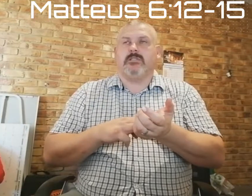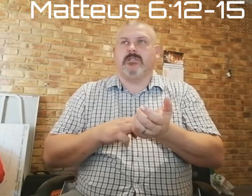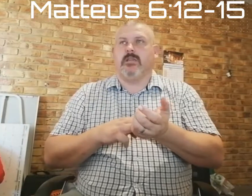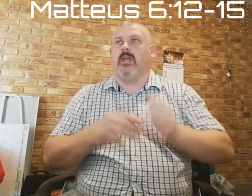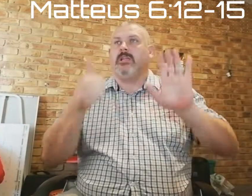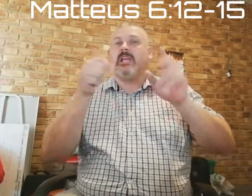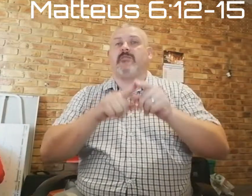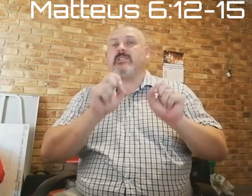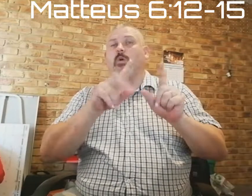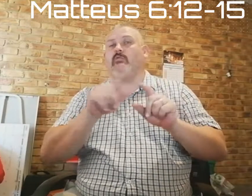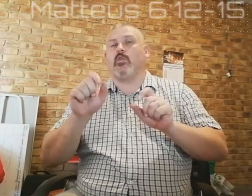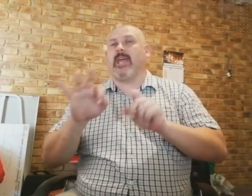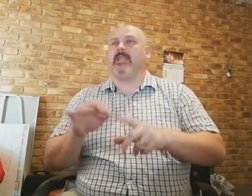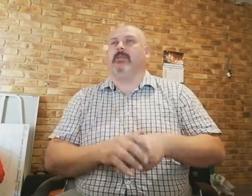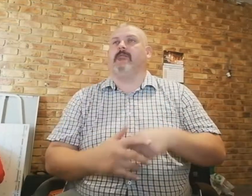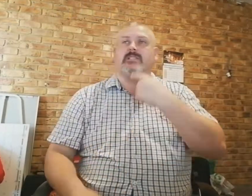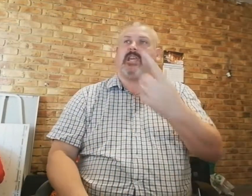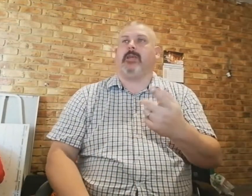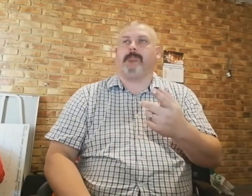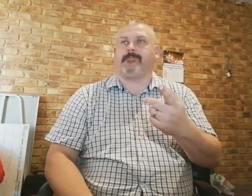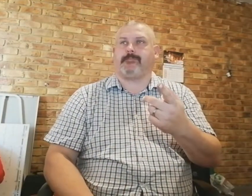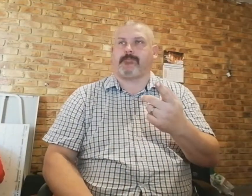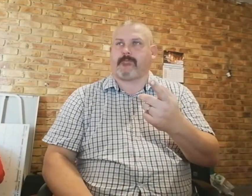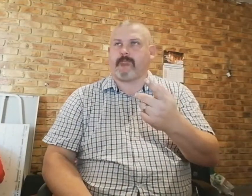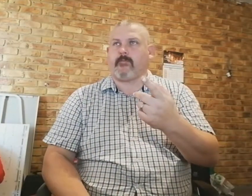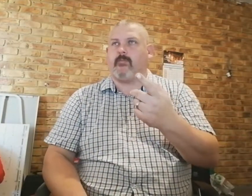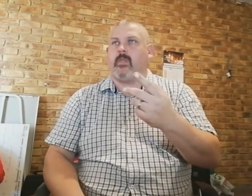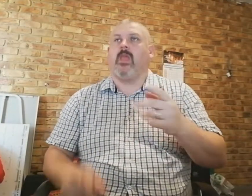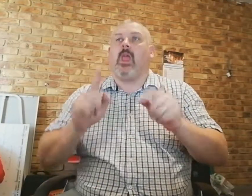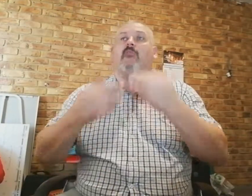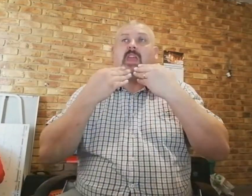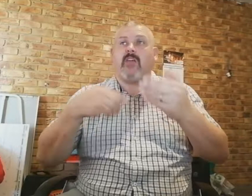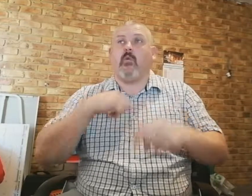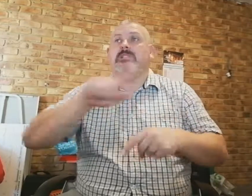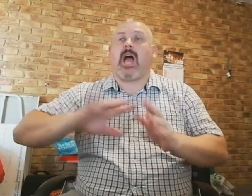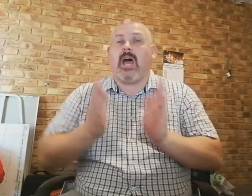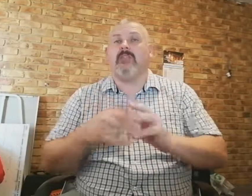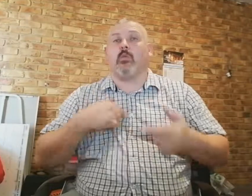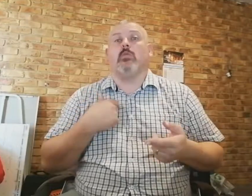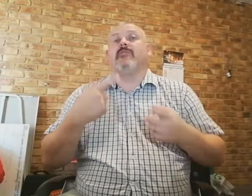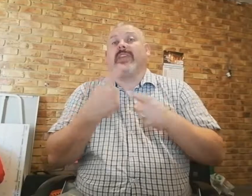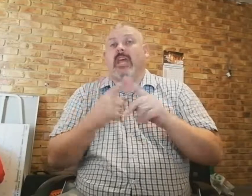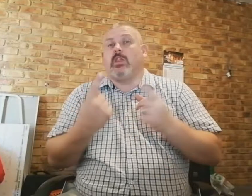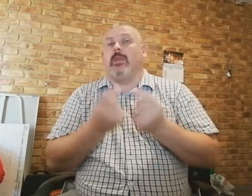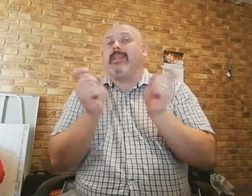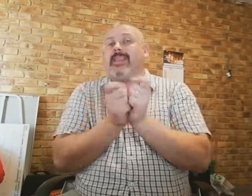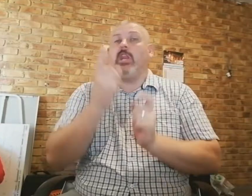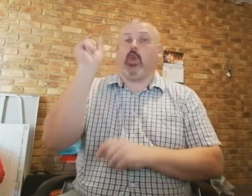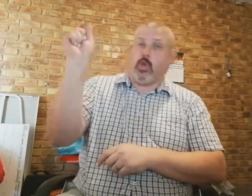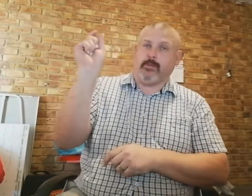6, vers 12, 13, sê, En vergewe ons alles wat ons verkeerd doen tegen jy.